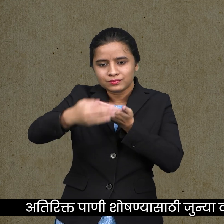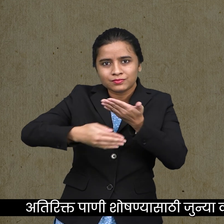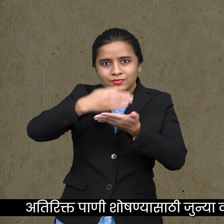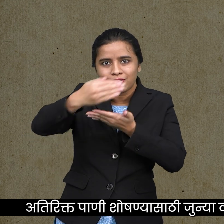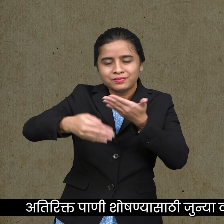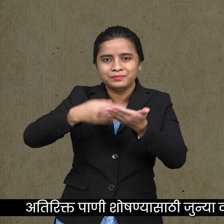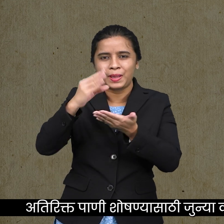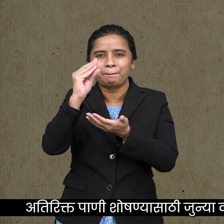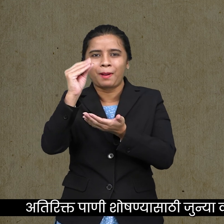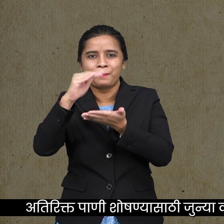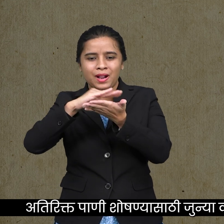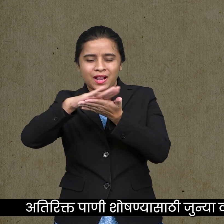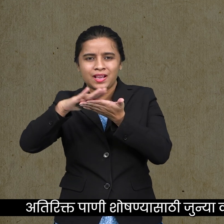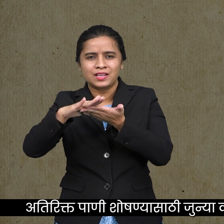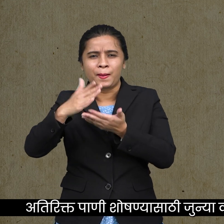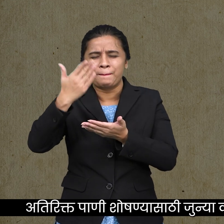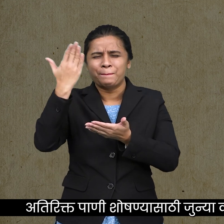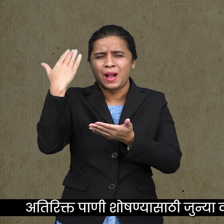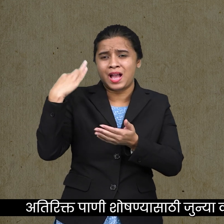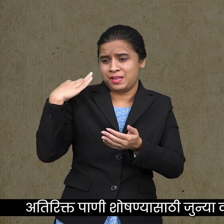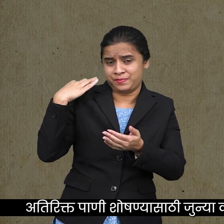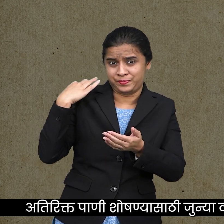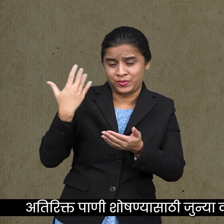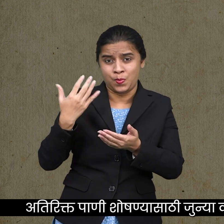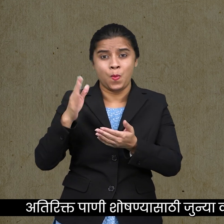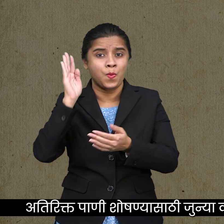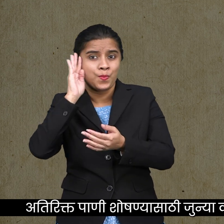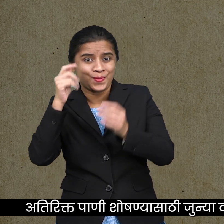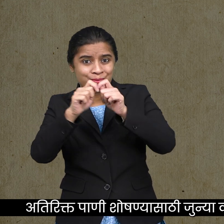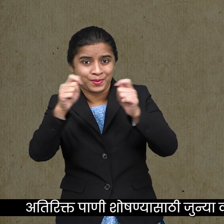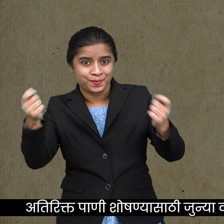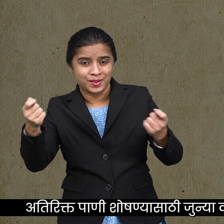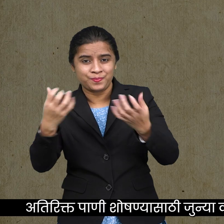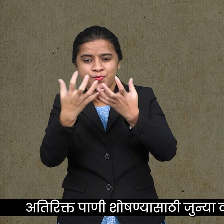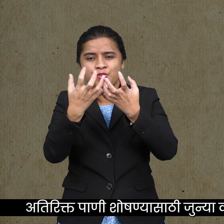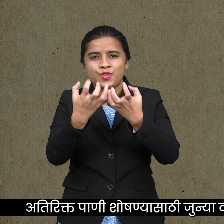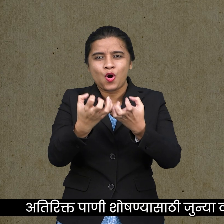अतिरिक्त पाणी शोषण्यासाठी जुन्या कपड्याने किंवा वर्तमानपत्राने लगदा झाकून ठेवा.